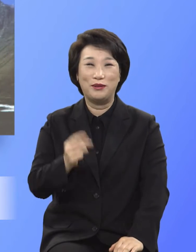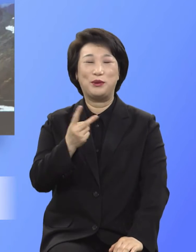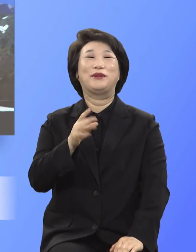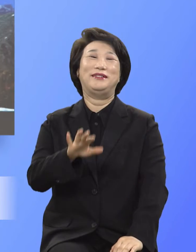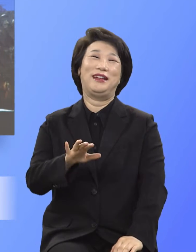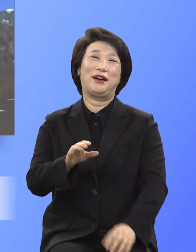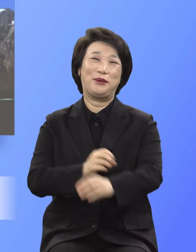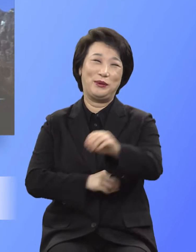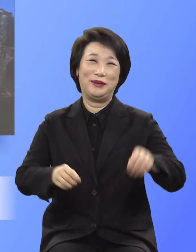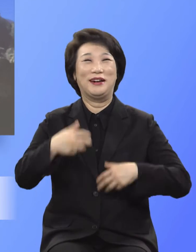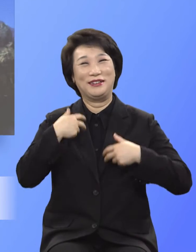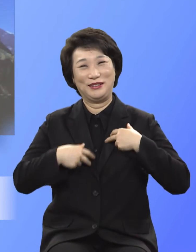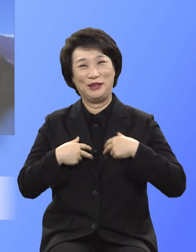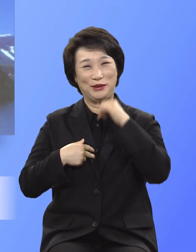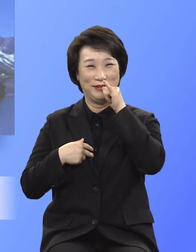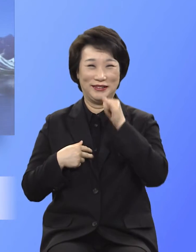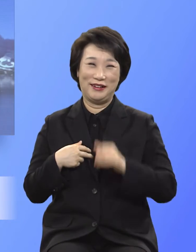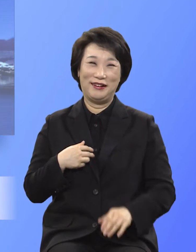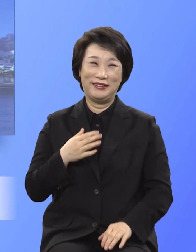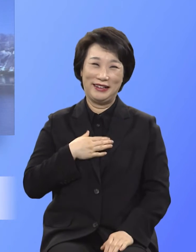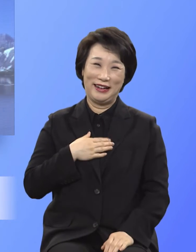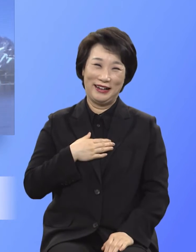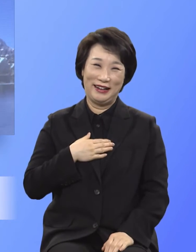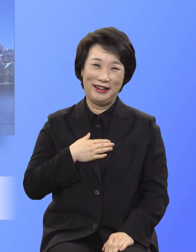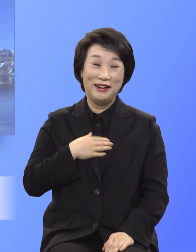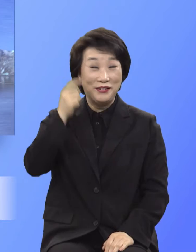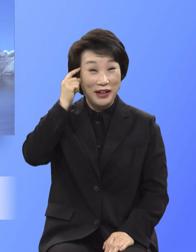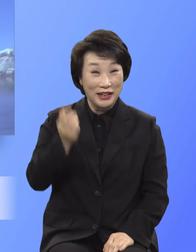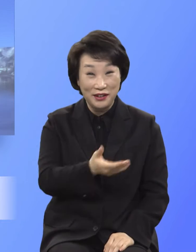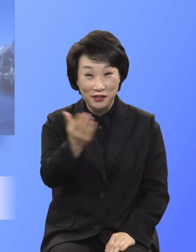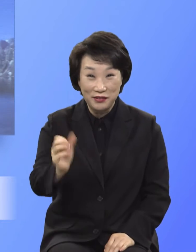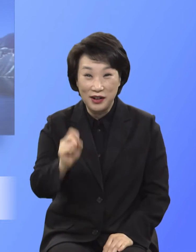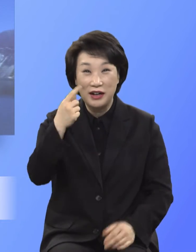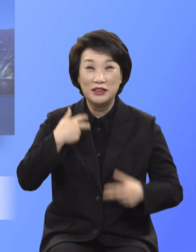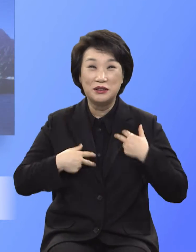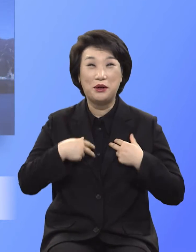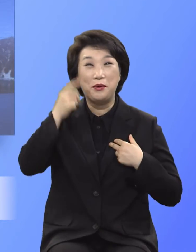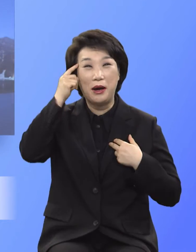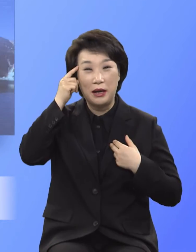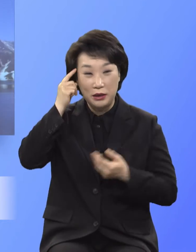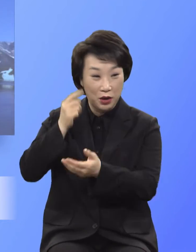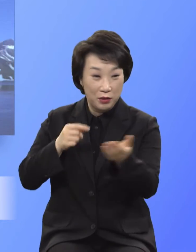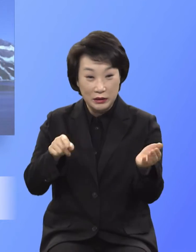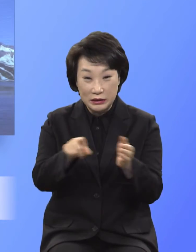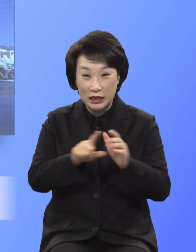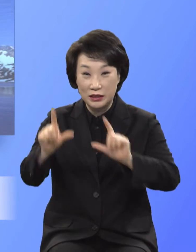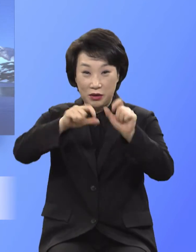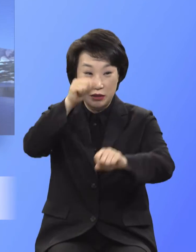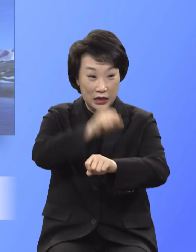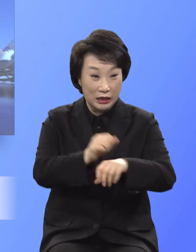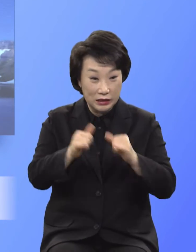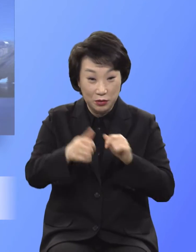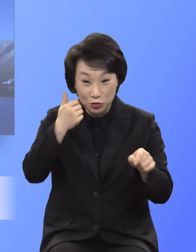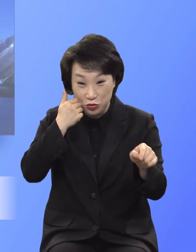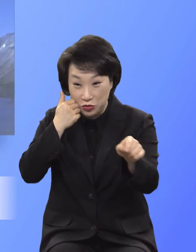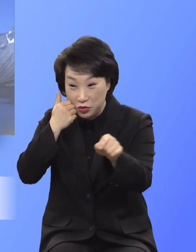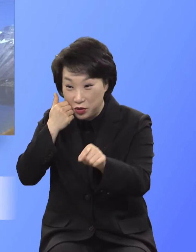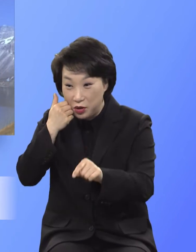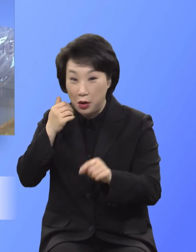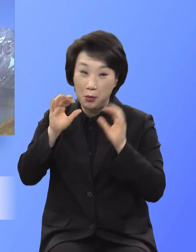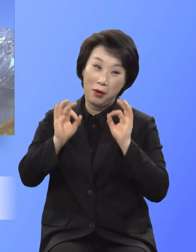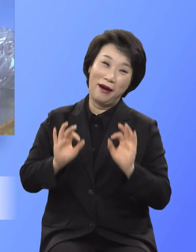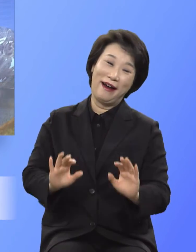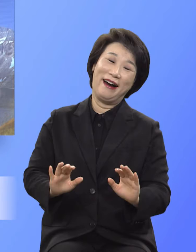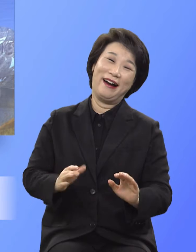또한 즐거움이야. 왜 즐거움이냐? 그래도 신앙생활 잘하는 사람들을 바라볼